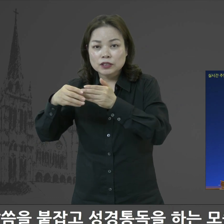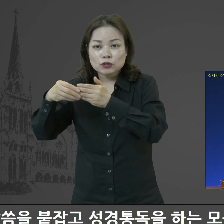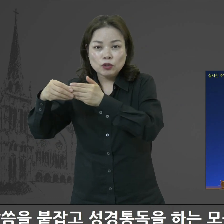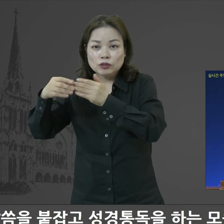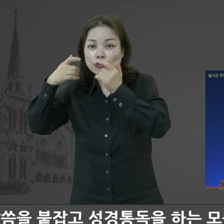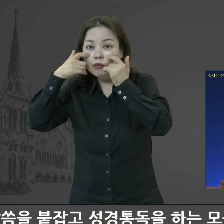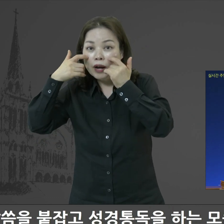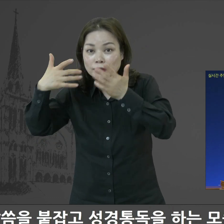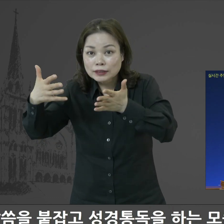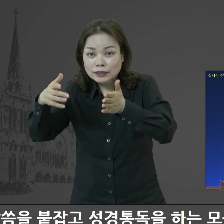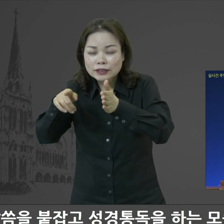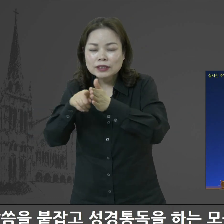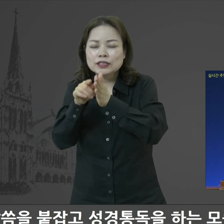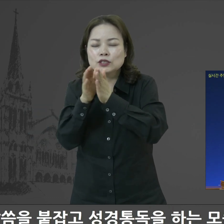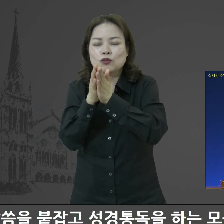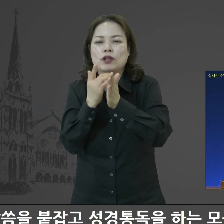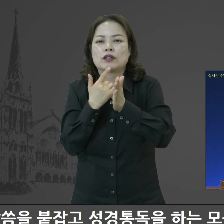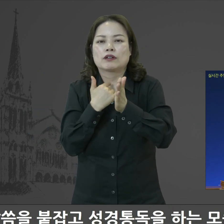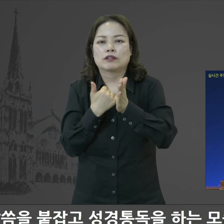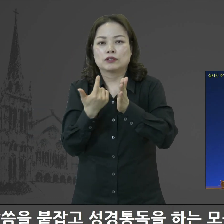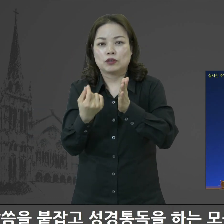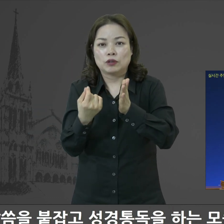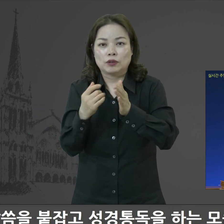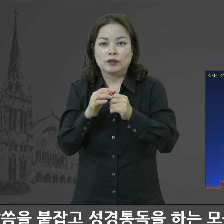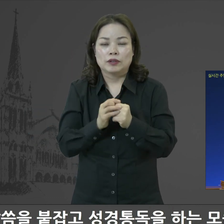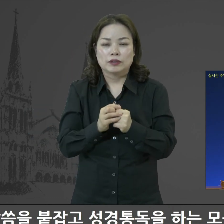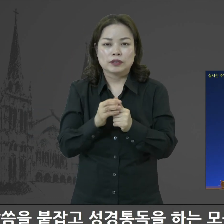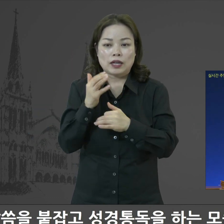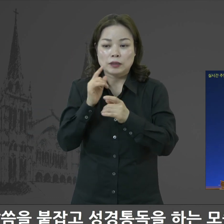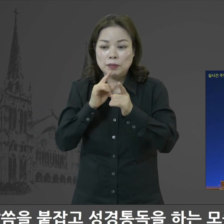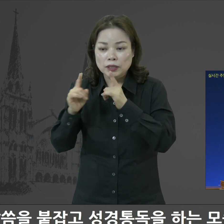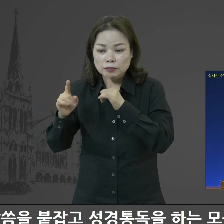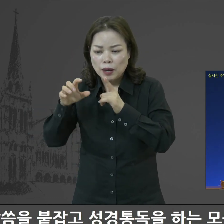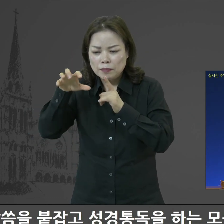주시기를 확신하고 기도했던 것처럼 우리가 날마다 하나님의